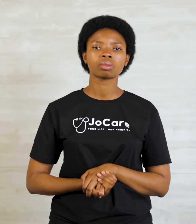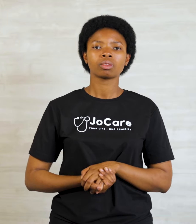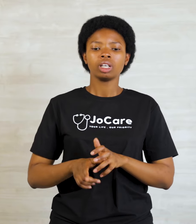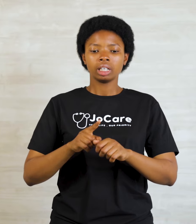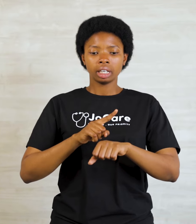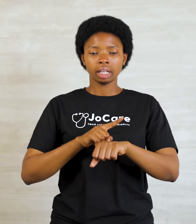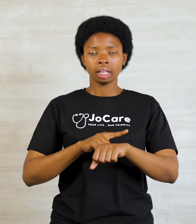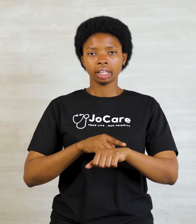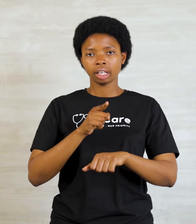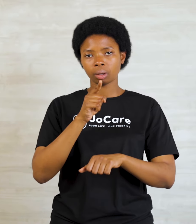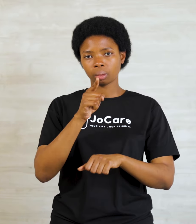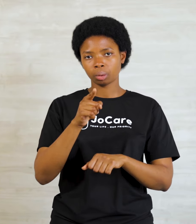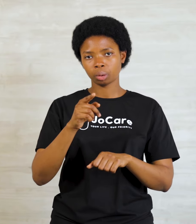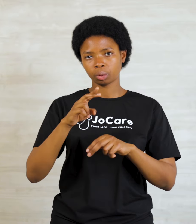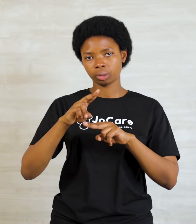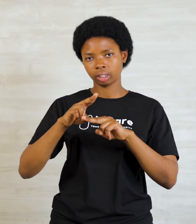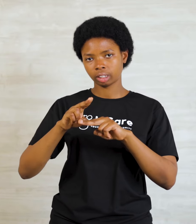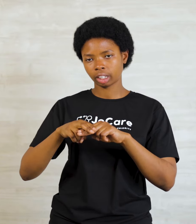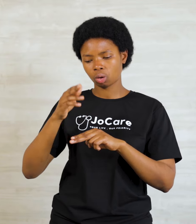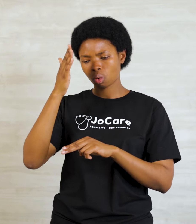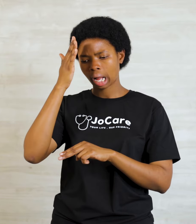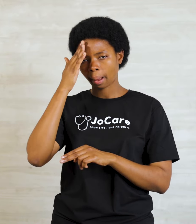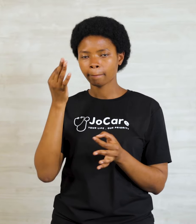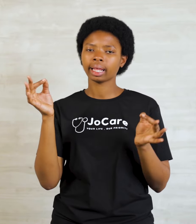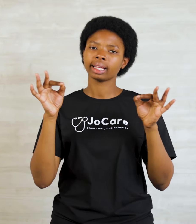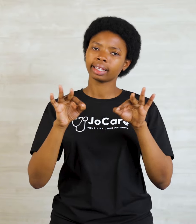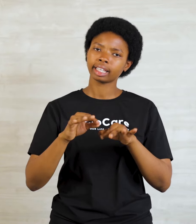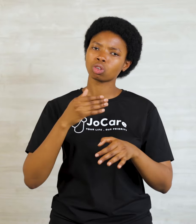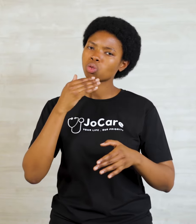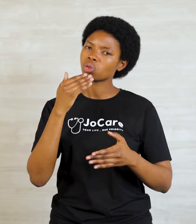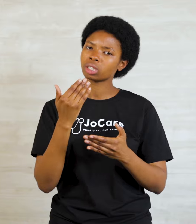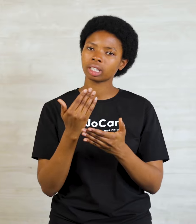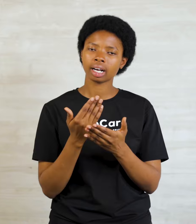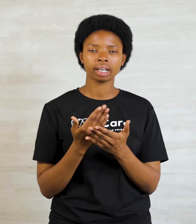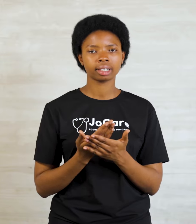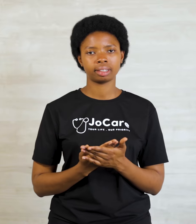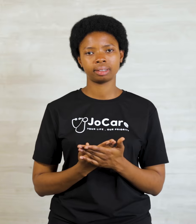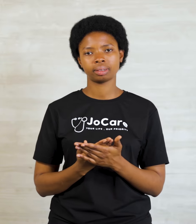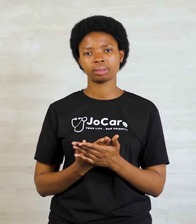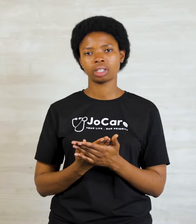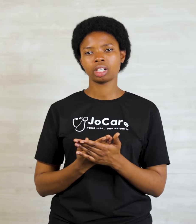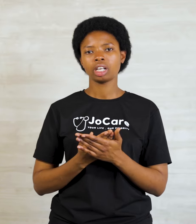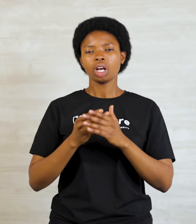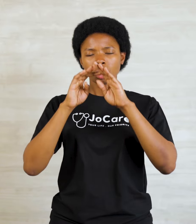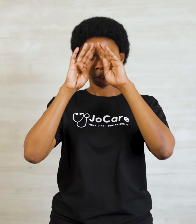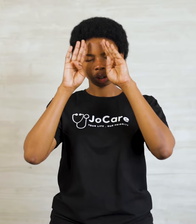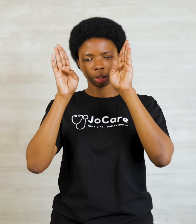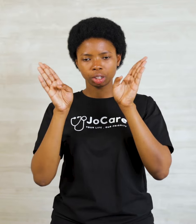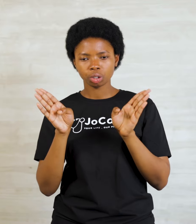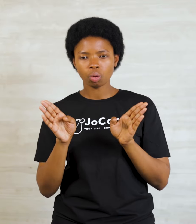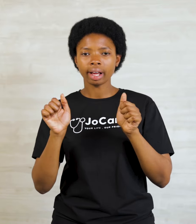igihe wicaye ukamenya icyo ushaka sibyo ukaba usobanukiwe ingaruka zishobora